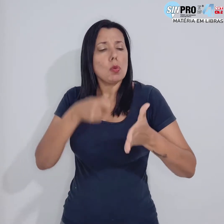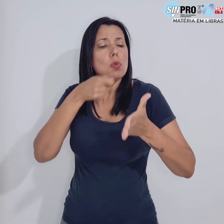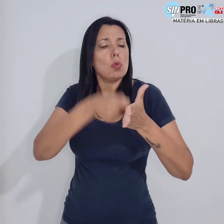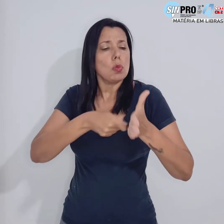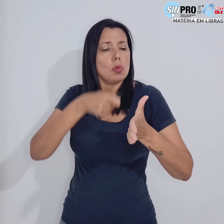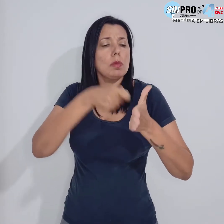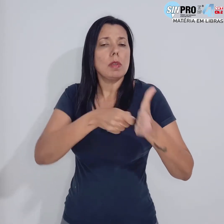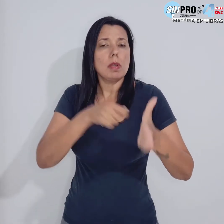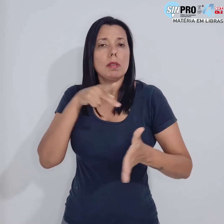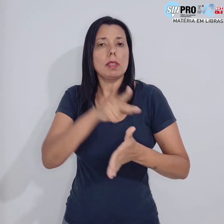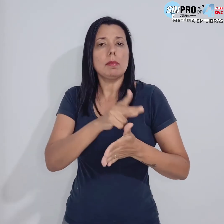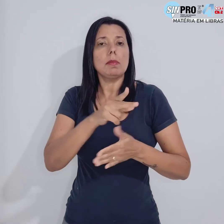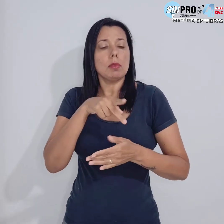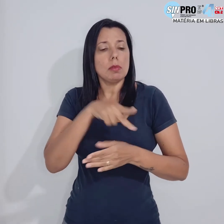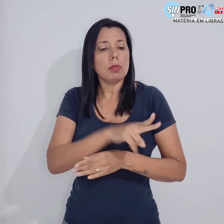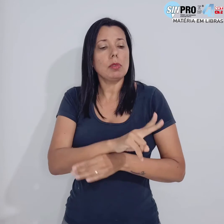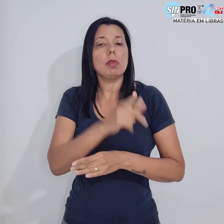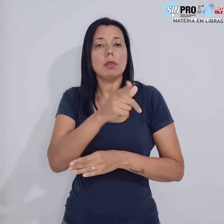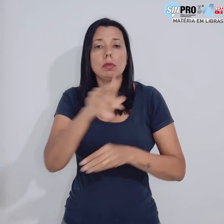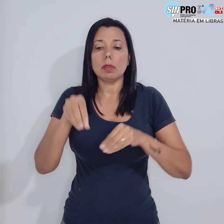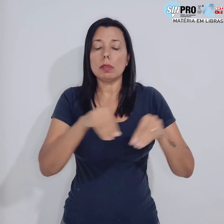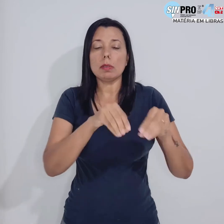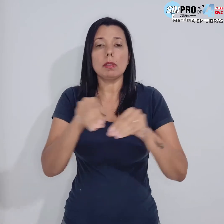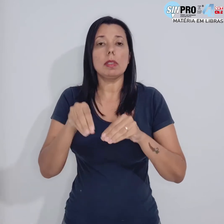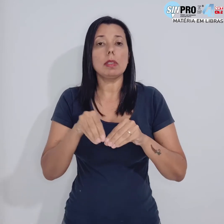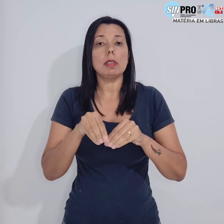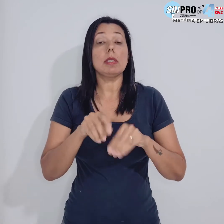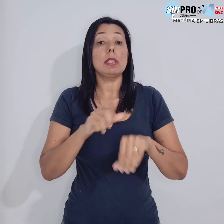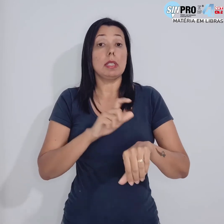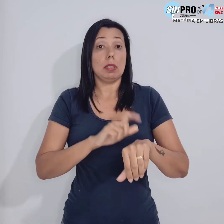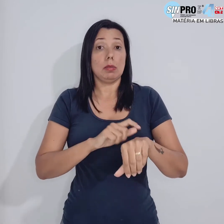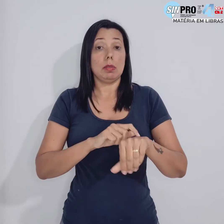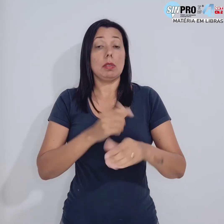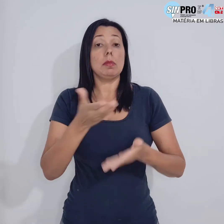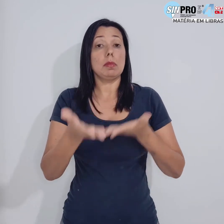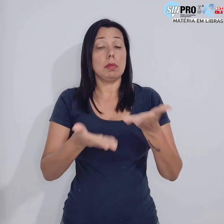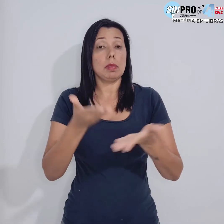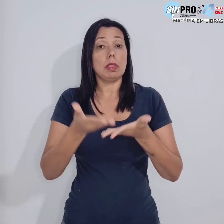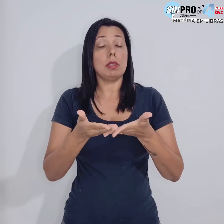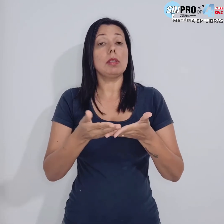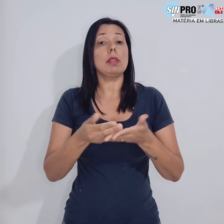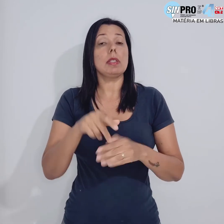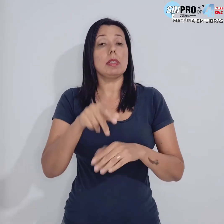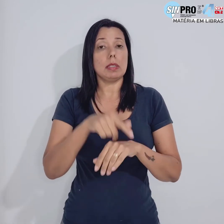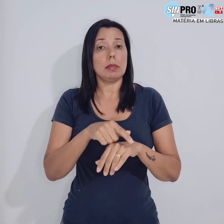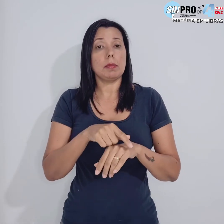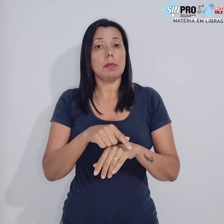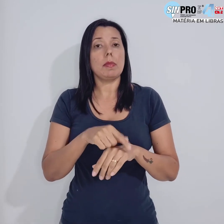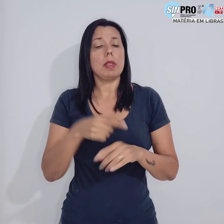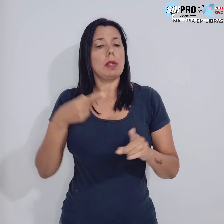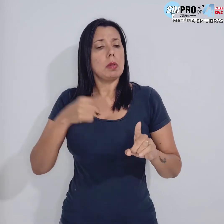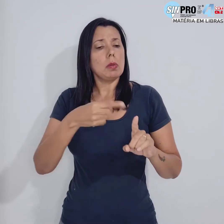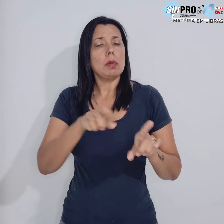lutaram desde sempre pela manutenção de seus territórios. E na época do Tratado de Madrid, foram à batalha pelos